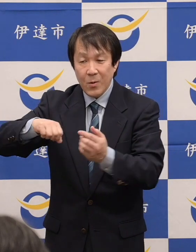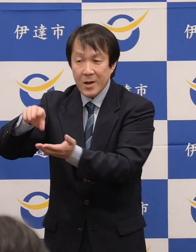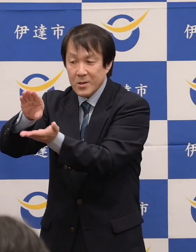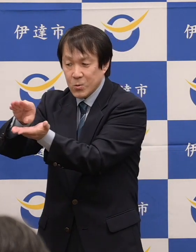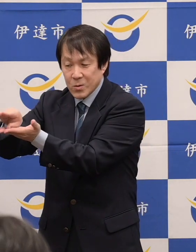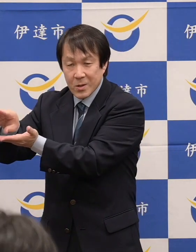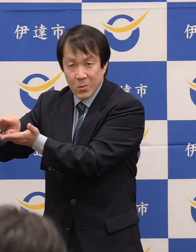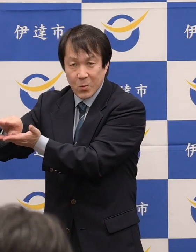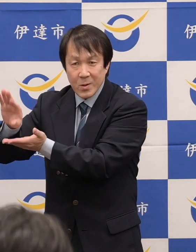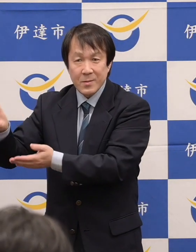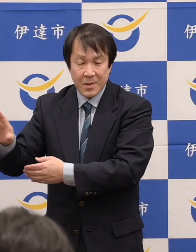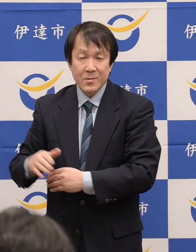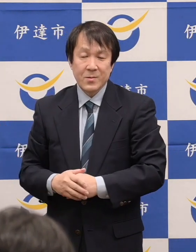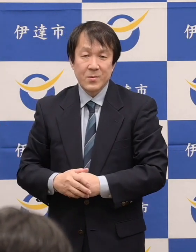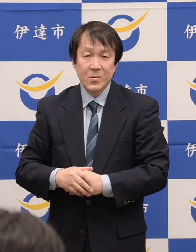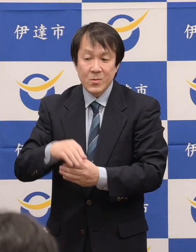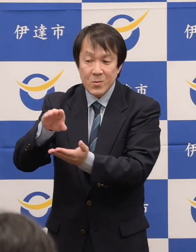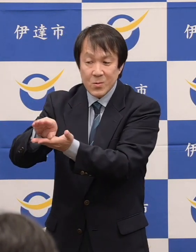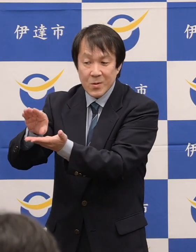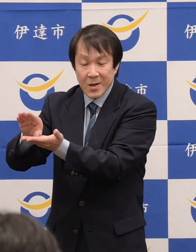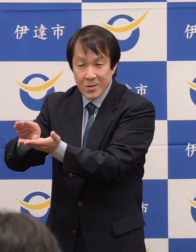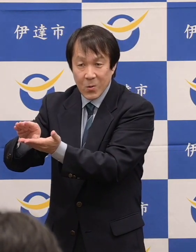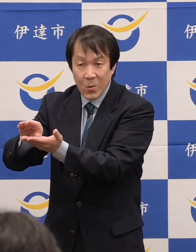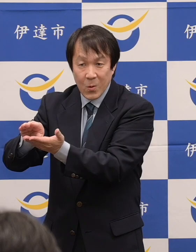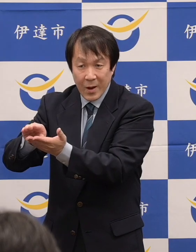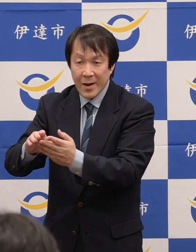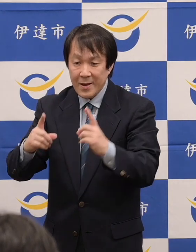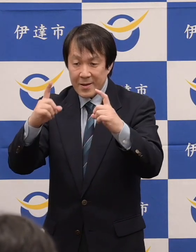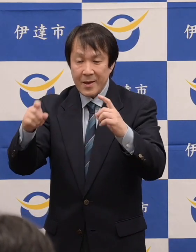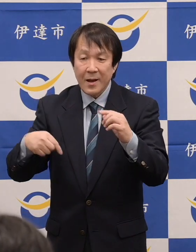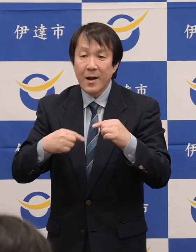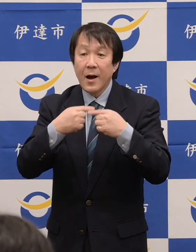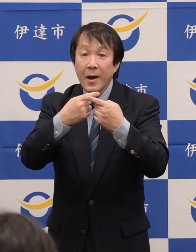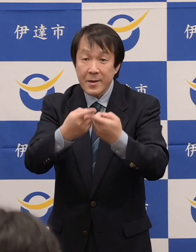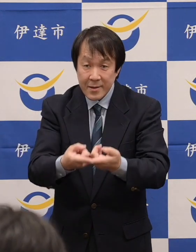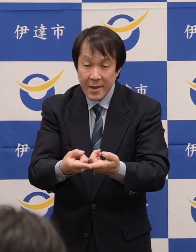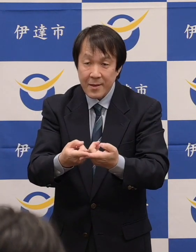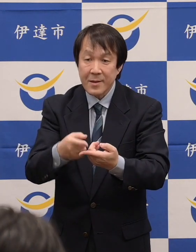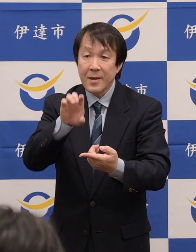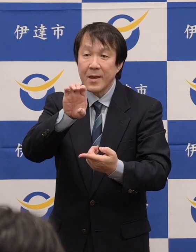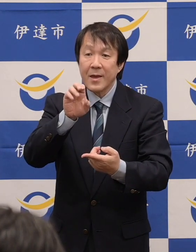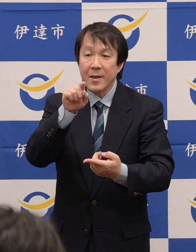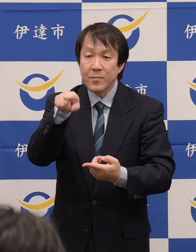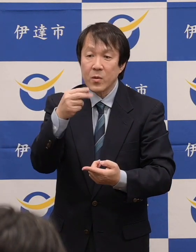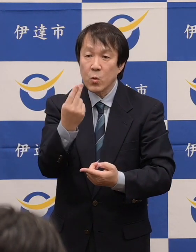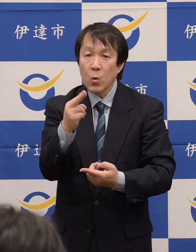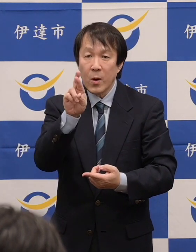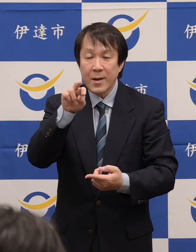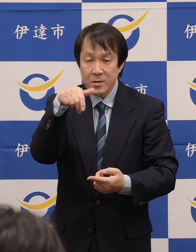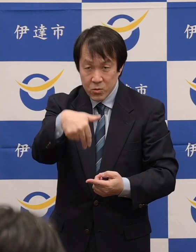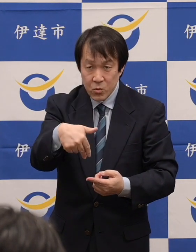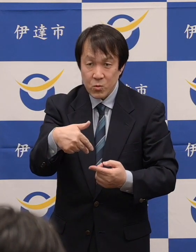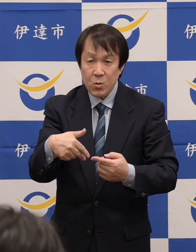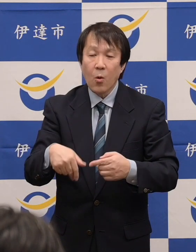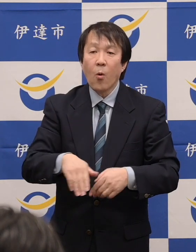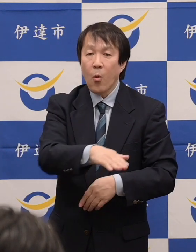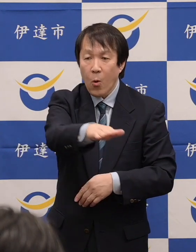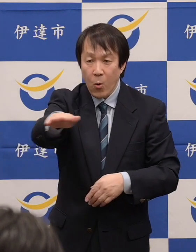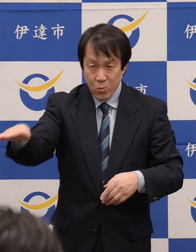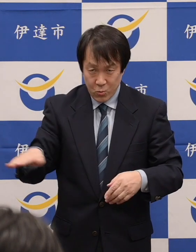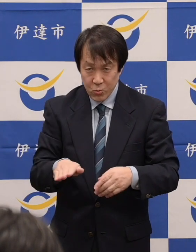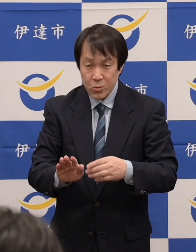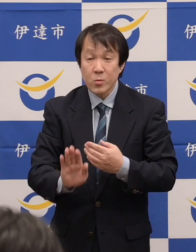ということになります。ですから駐車場から玄関を入って、そしてエントランスホールを経て、プレイ